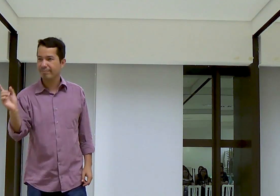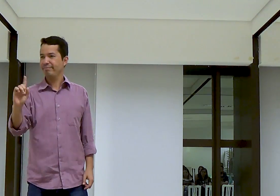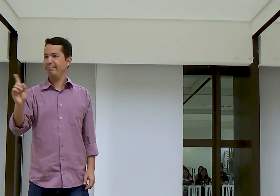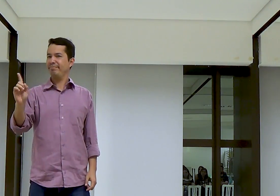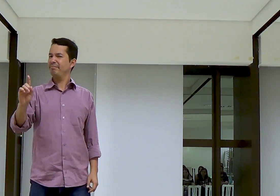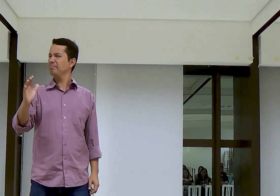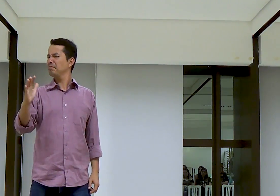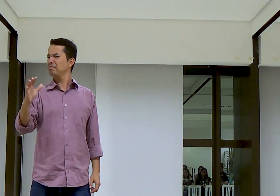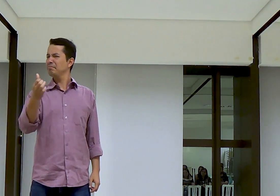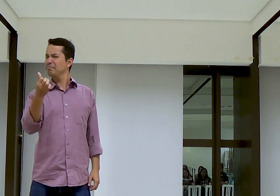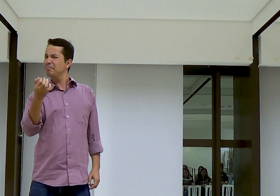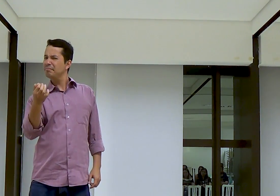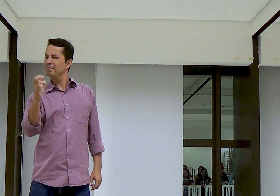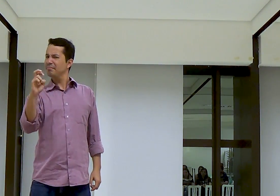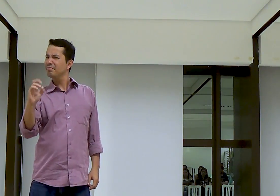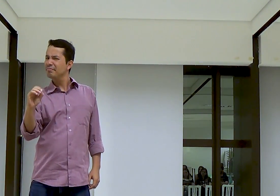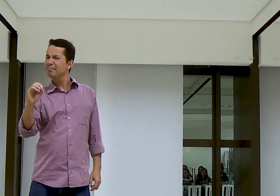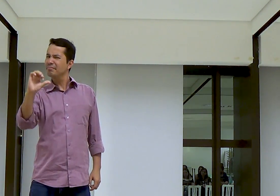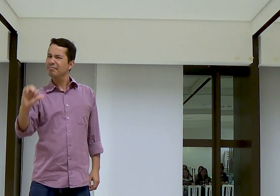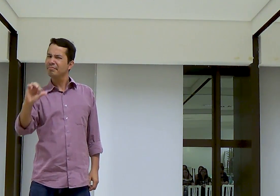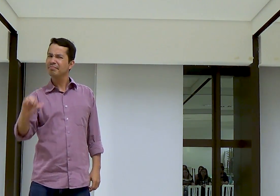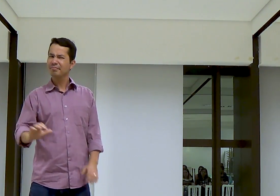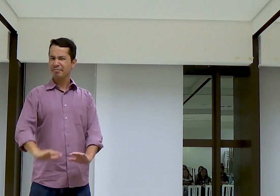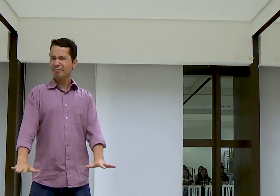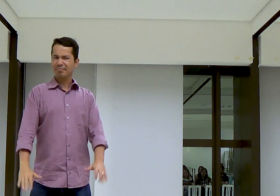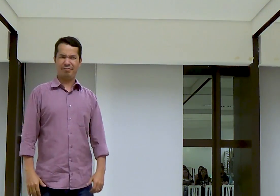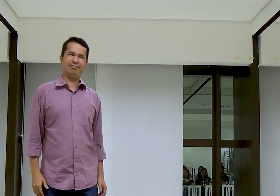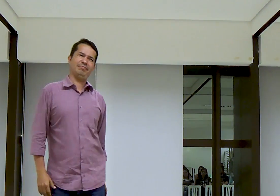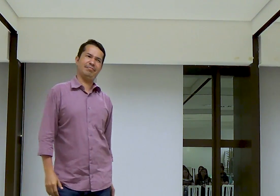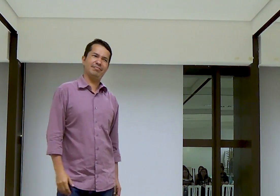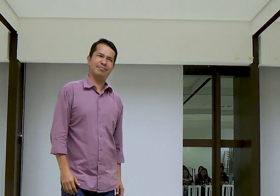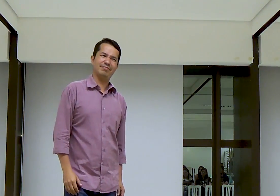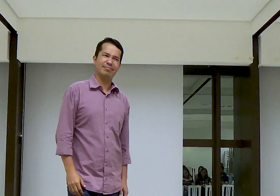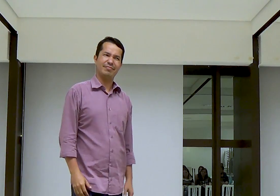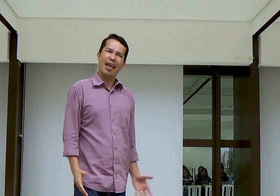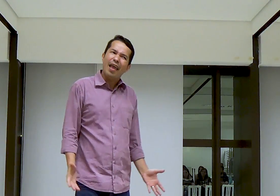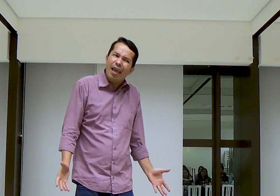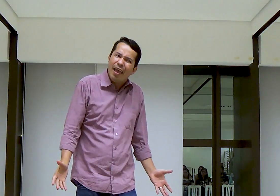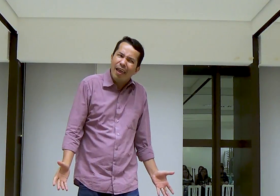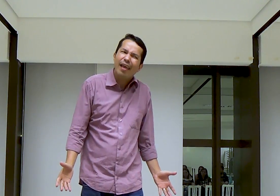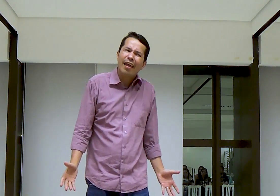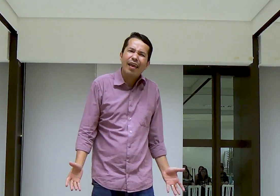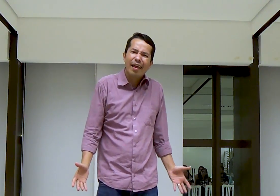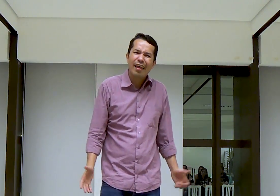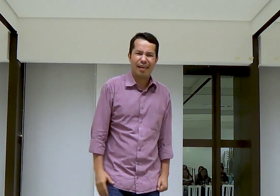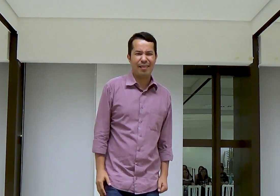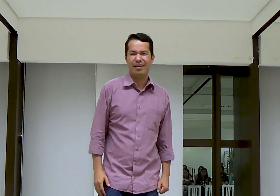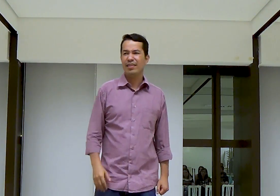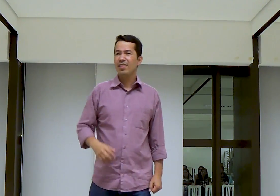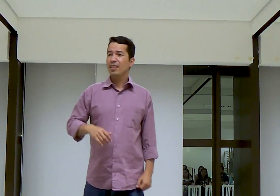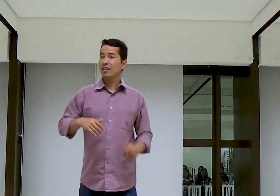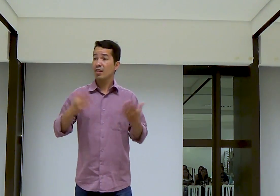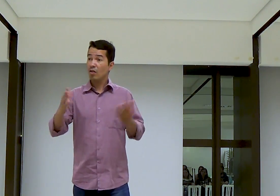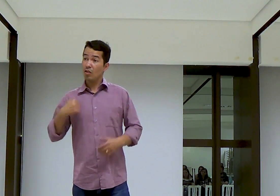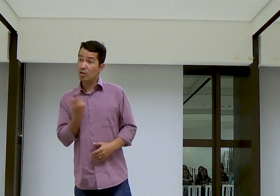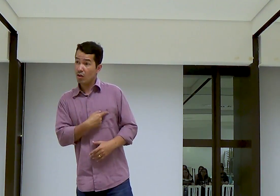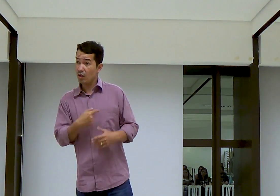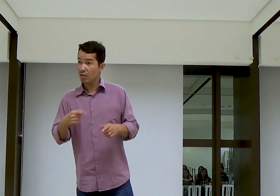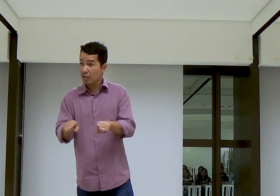criar o filme. A Bíblia não fala tudo daquela forma. Não, não, não. Não é 100%